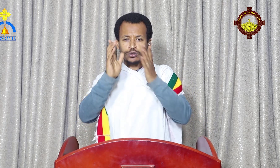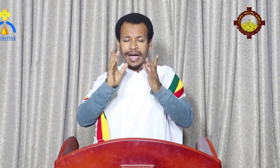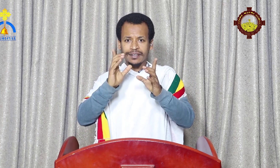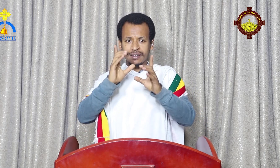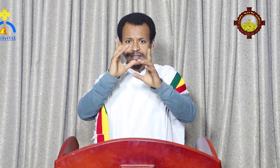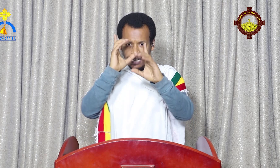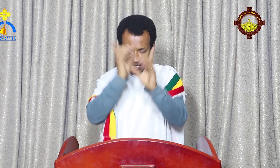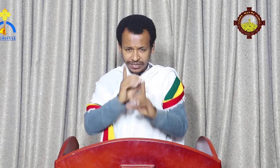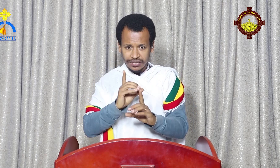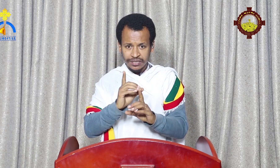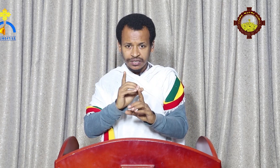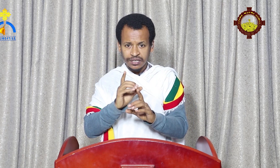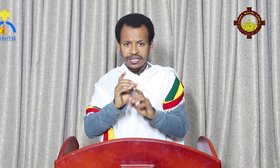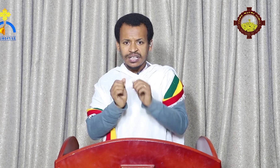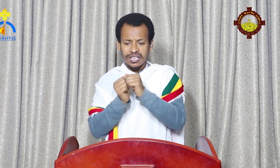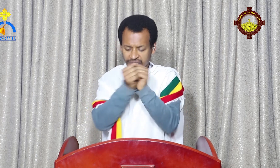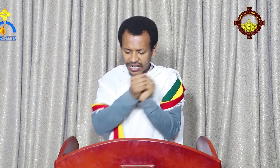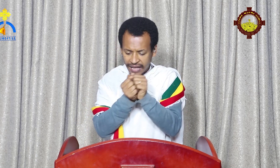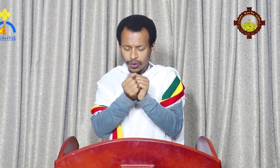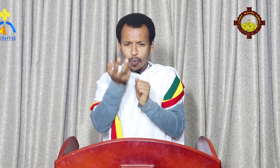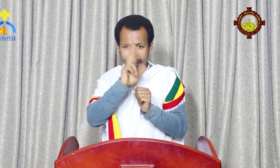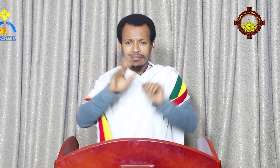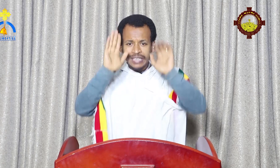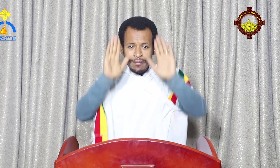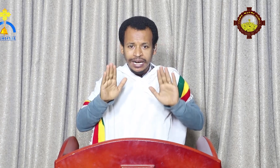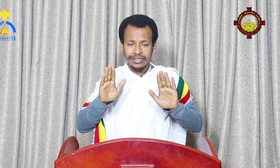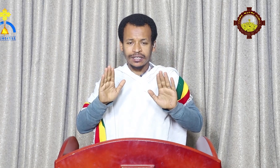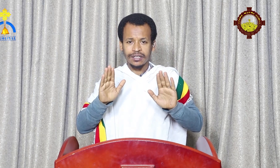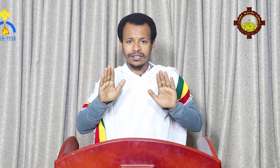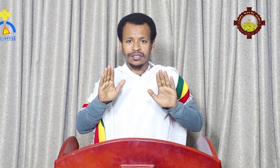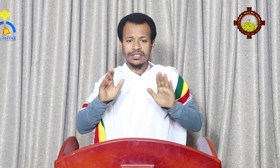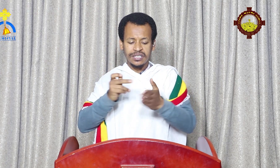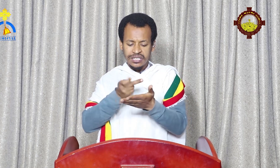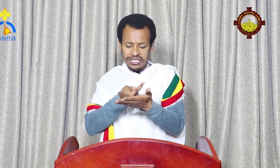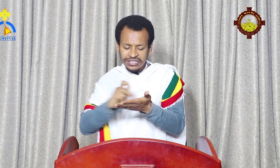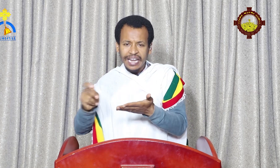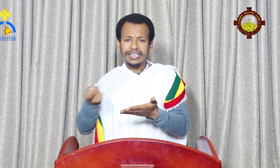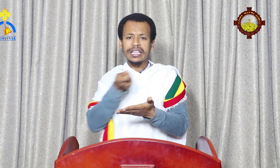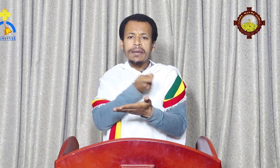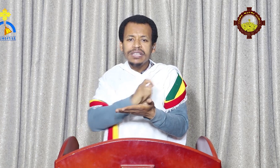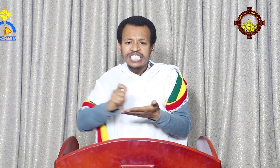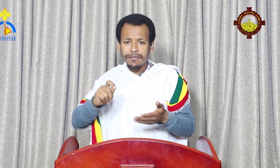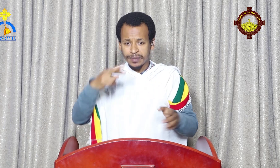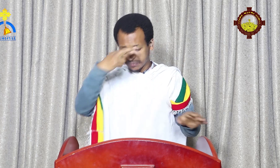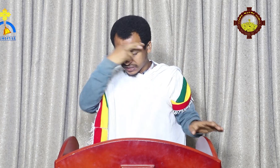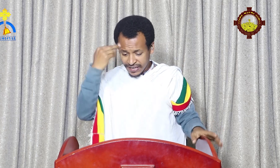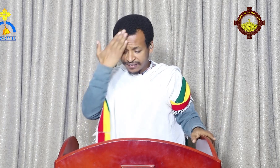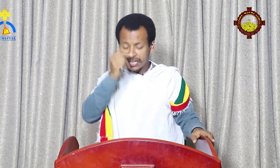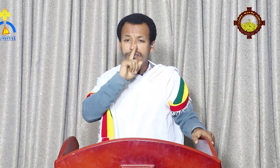የቅዱሳን ክብር ከደላት ወይም ታምራት ድርሳናት የሚሰፍበት ምክንያት ለምንድን